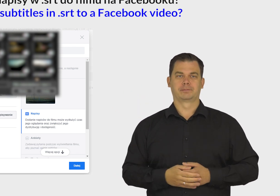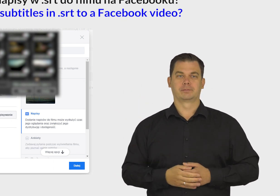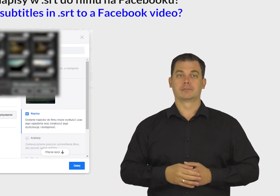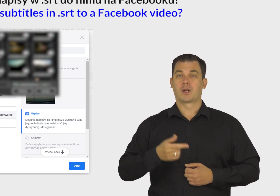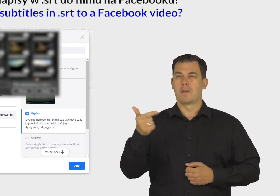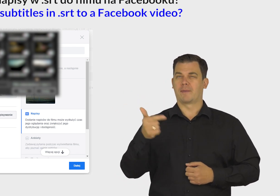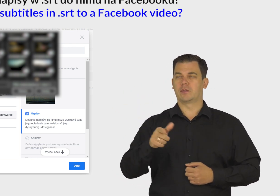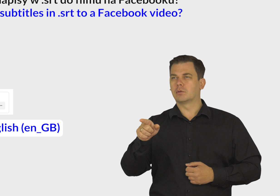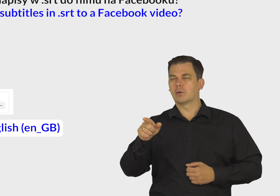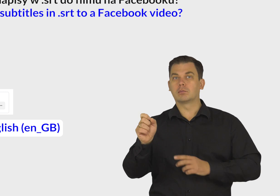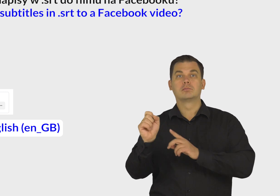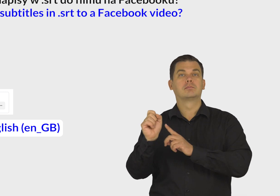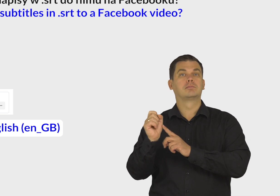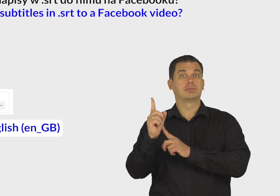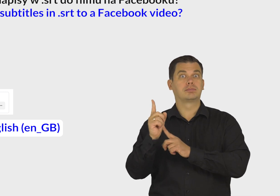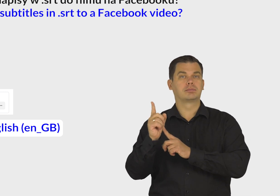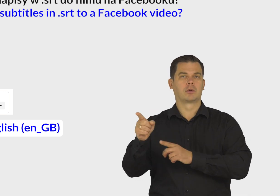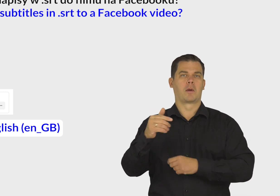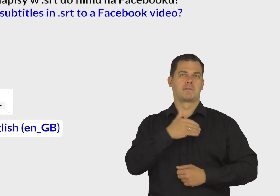Dzięki za oglądanie!